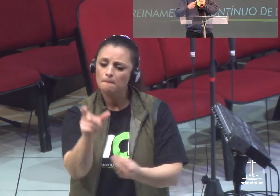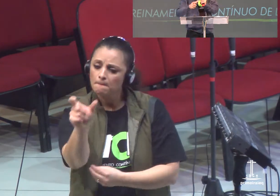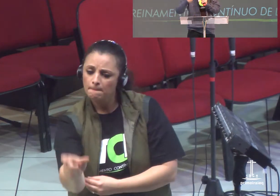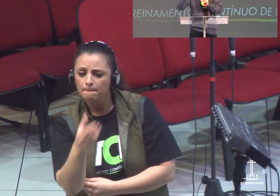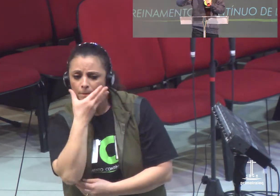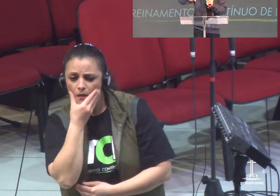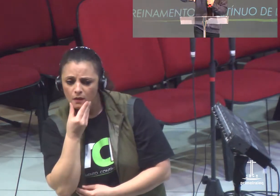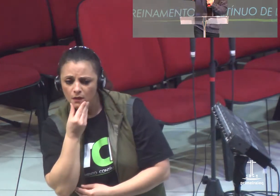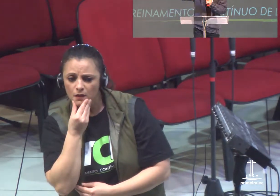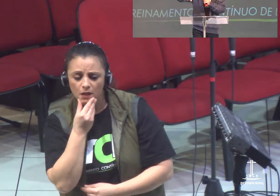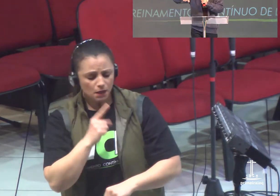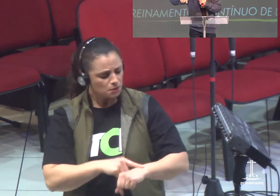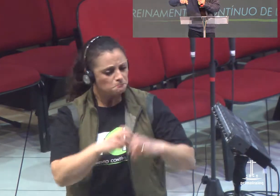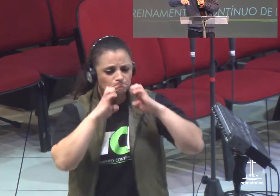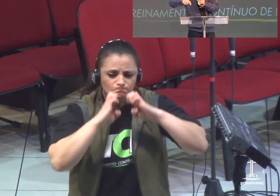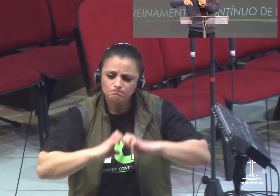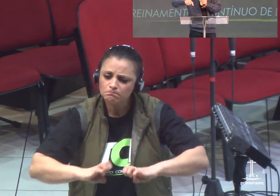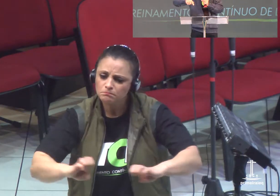E quando se fala do Evangelho,